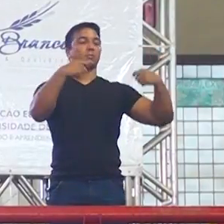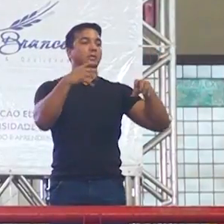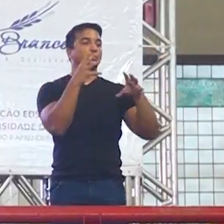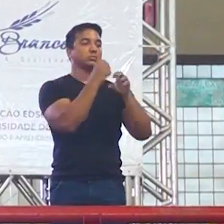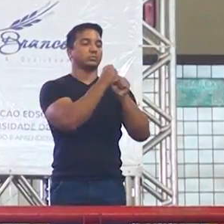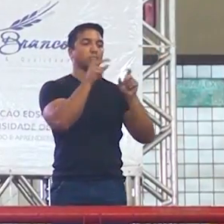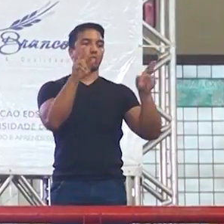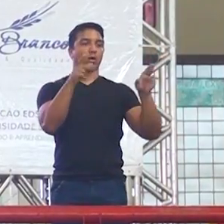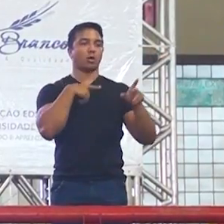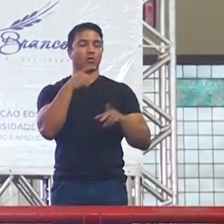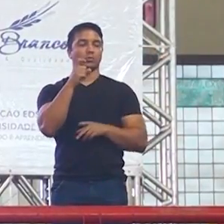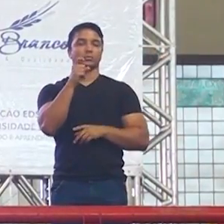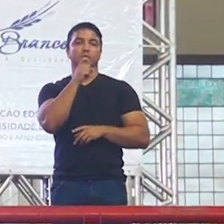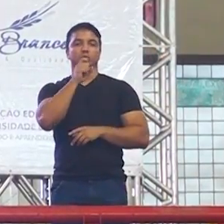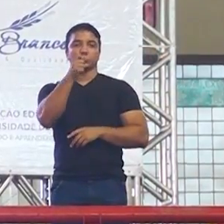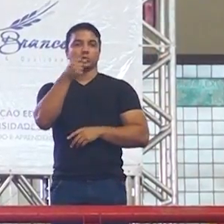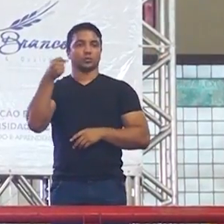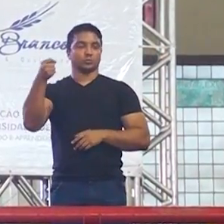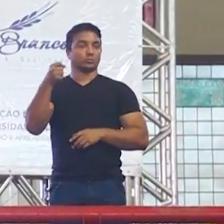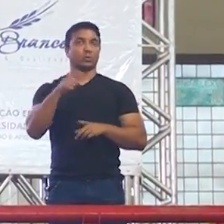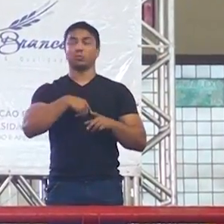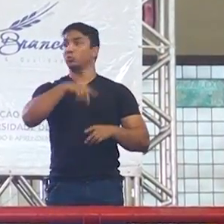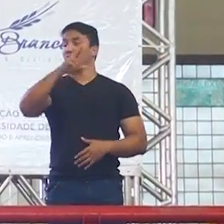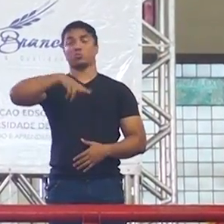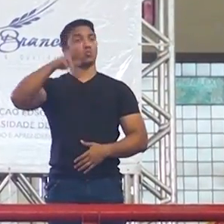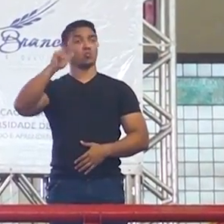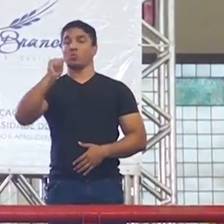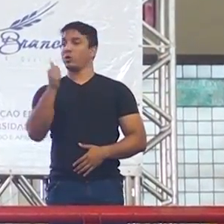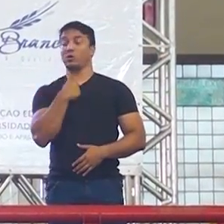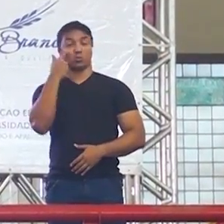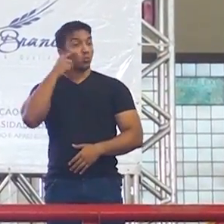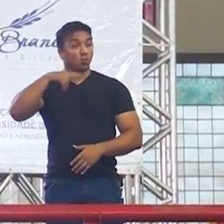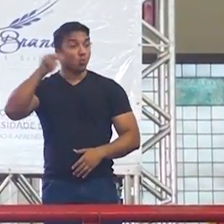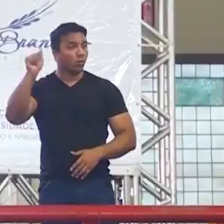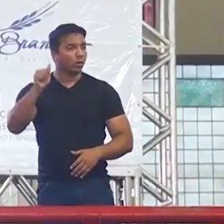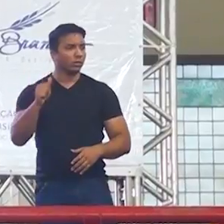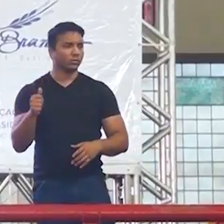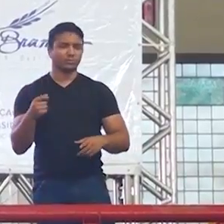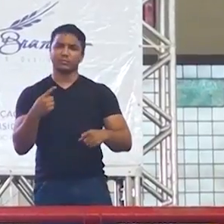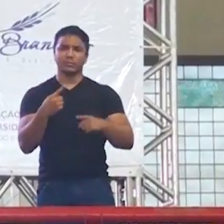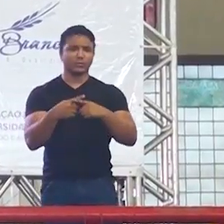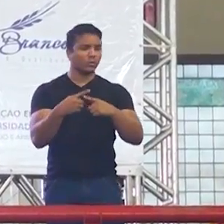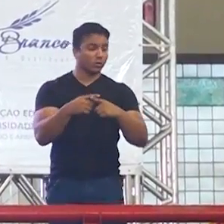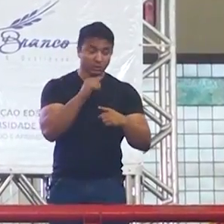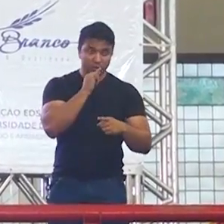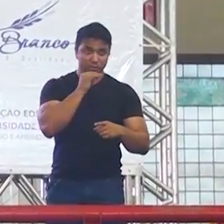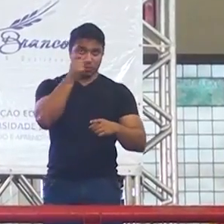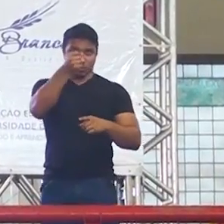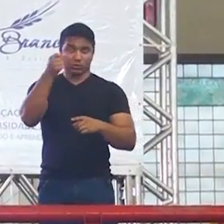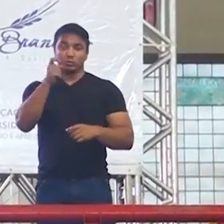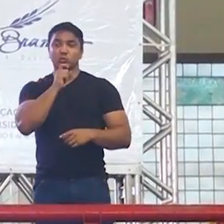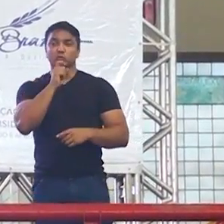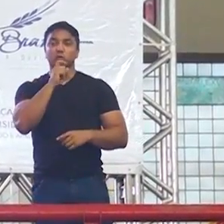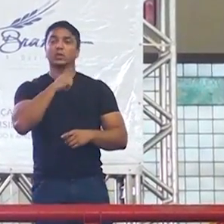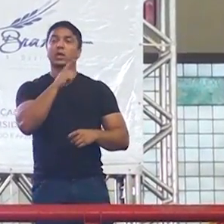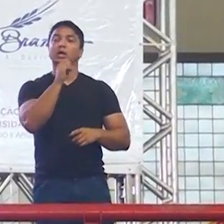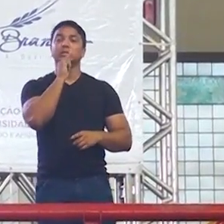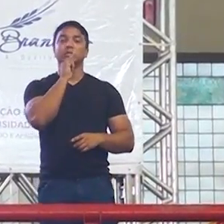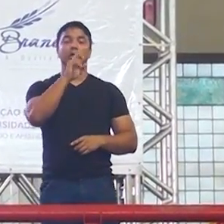do refrigerador. Ei, professor, nunca. Eu pergunto por quê? Porque se o refrigerador